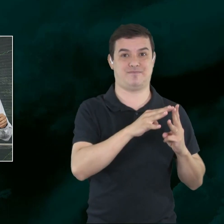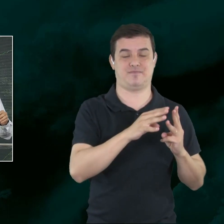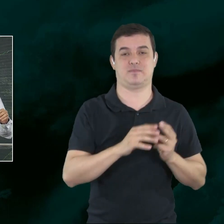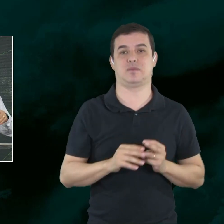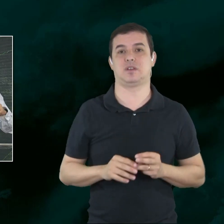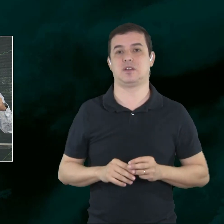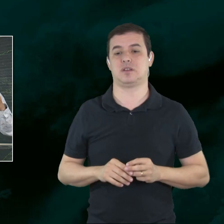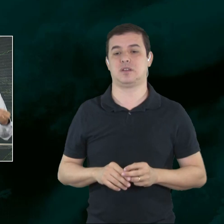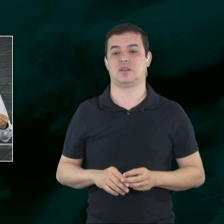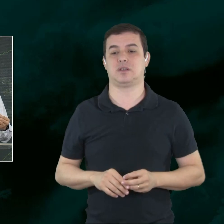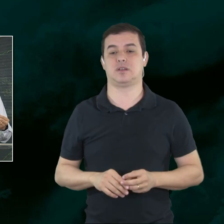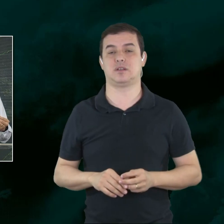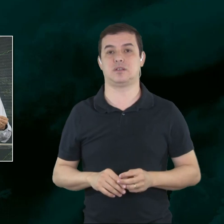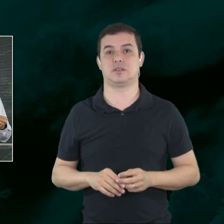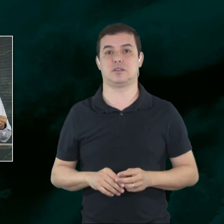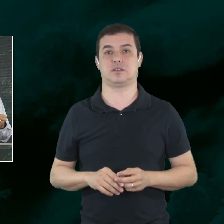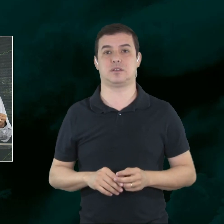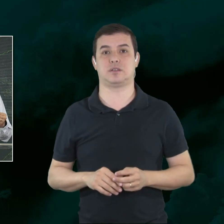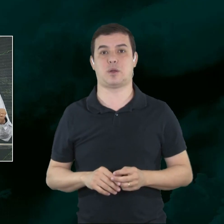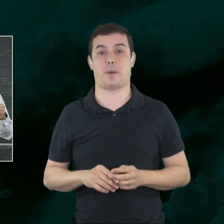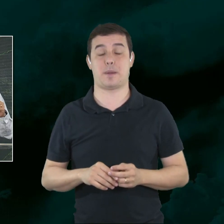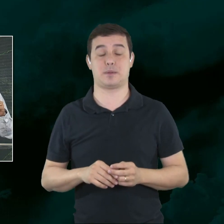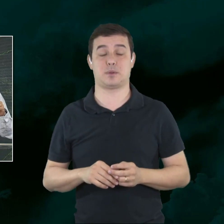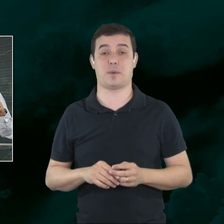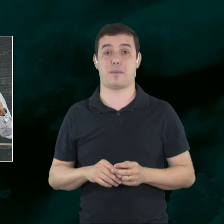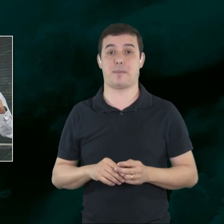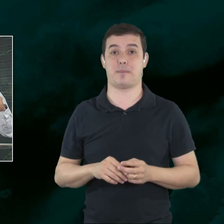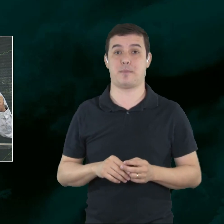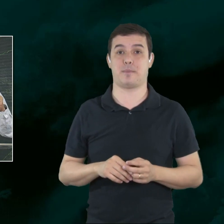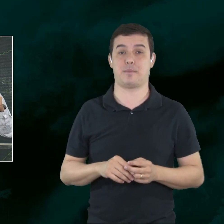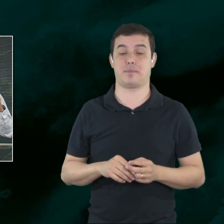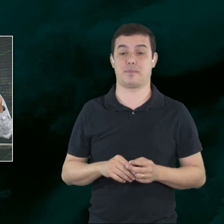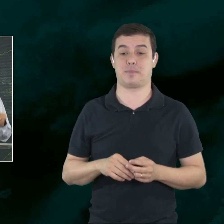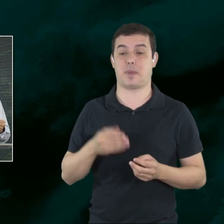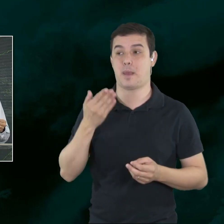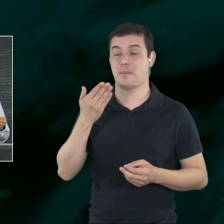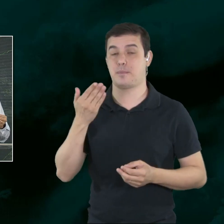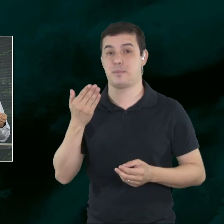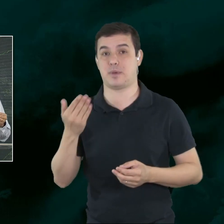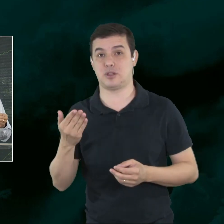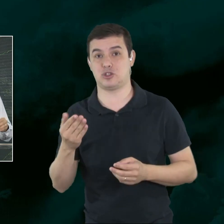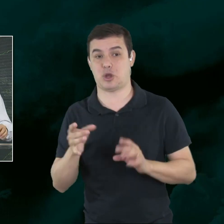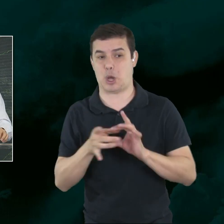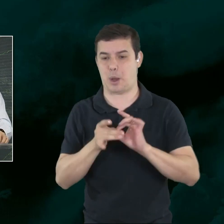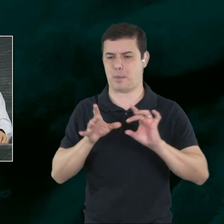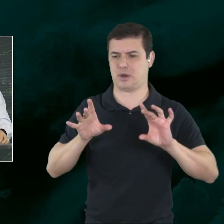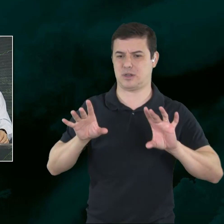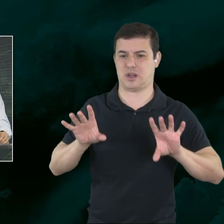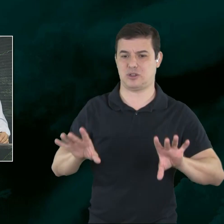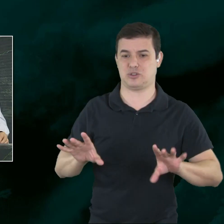princípio, pedem liberdade, pedem para não serem oprimidos.